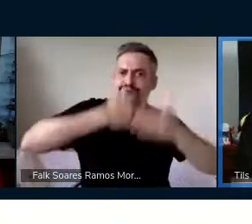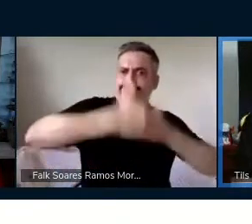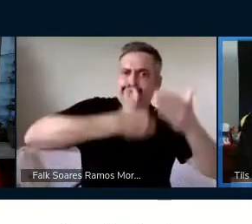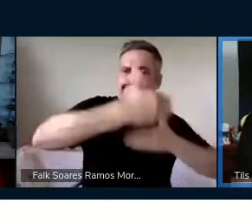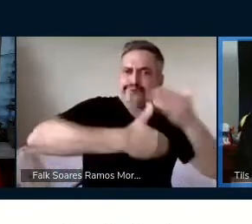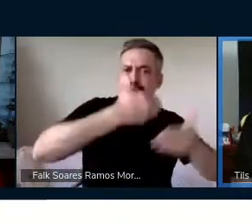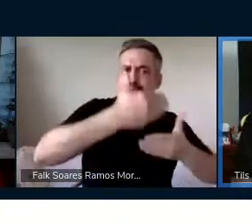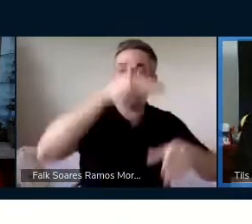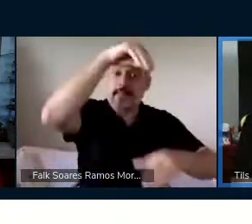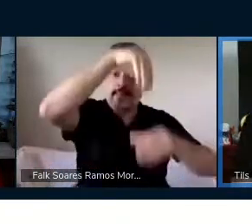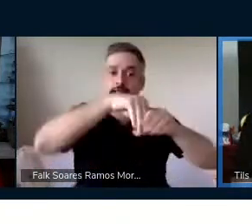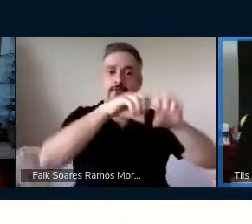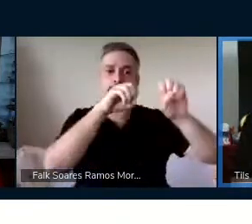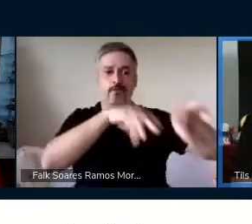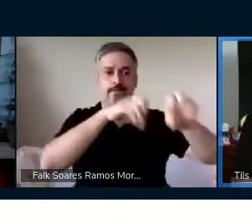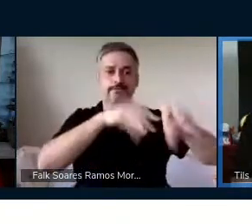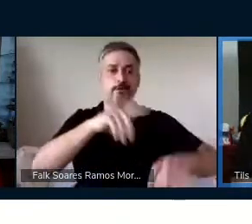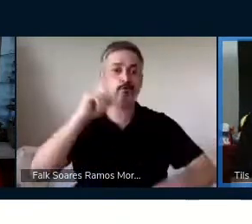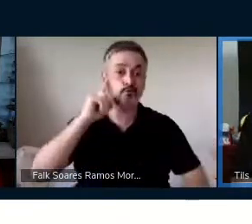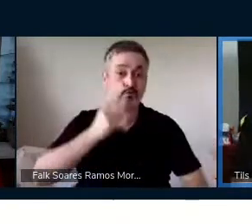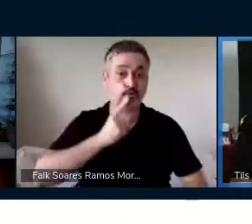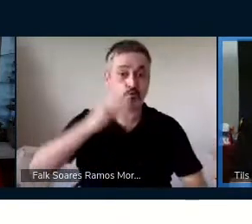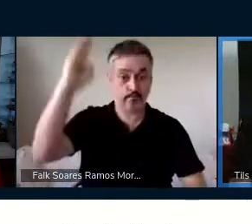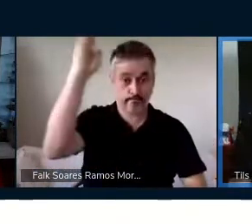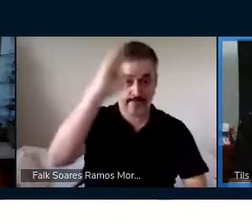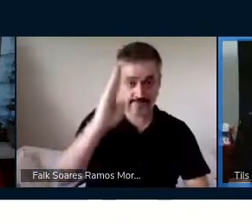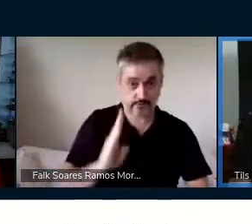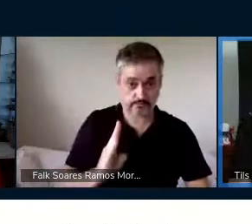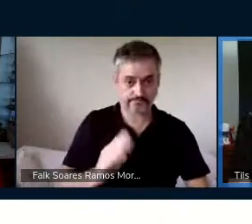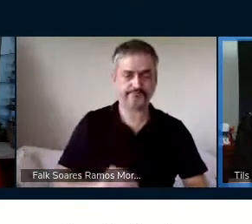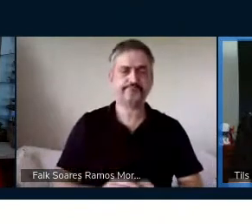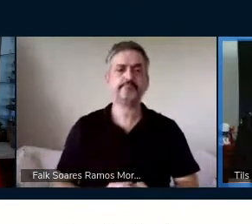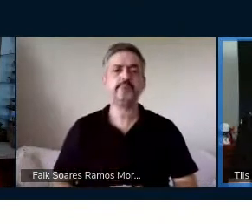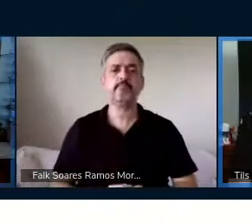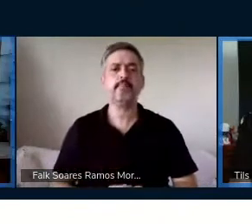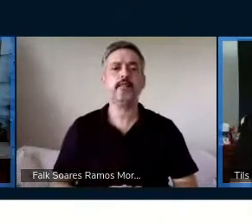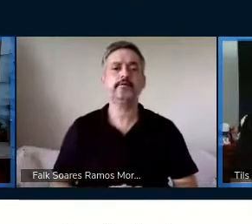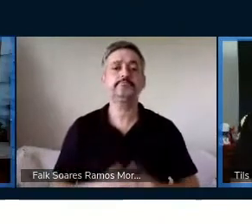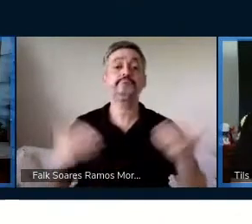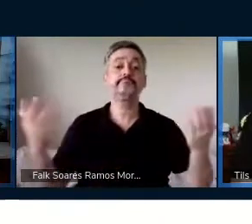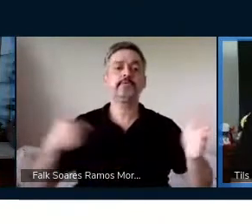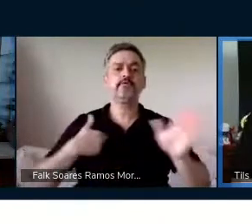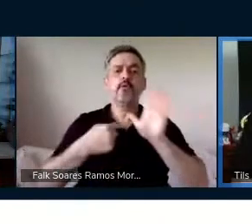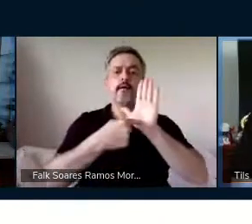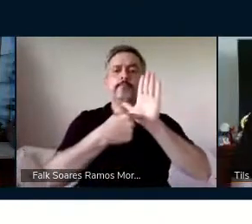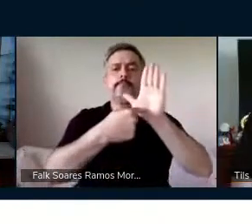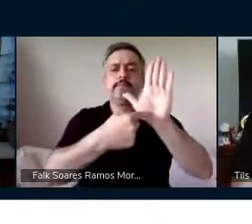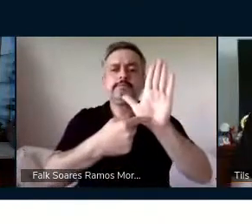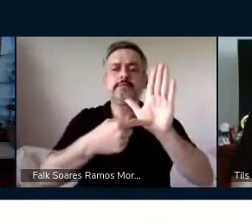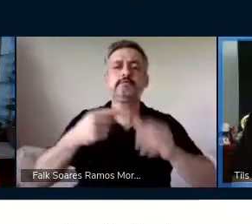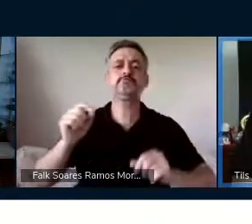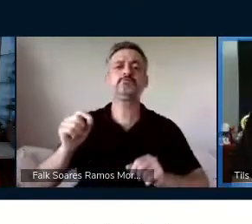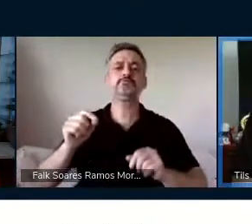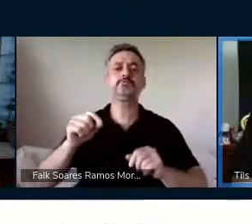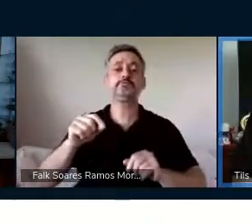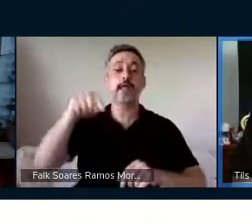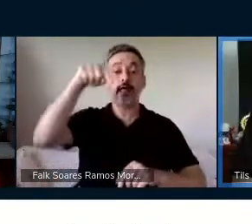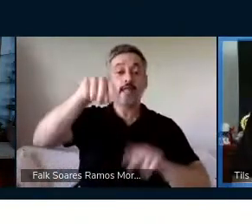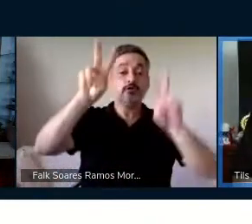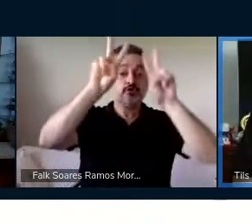L2 possível, perpassando pelo processo da educação dos surdos no Brasil.